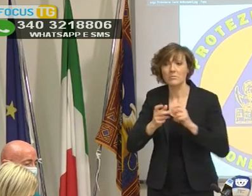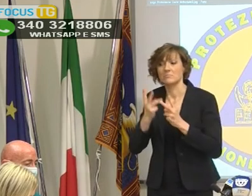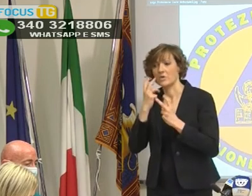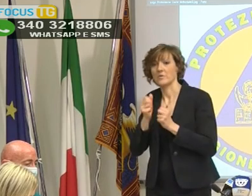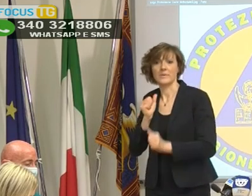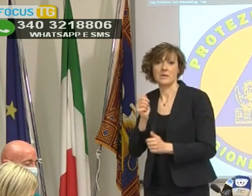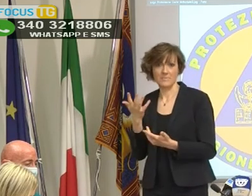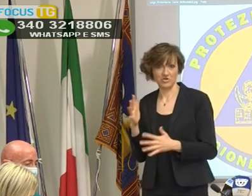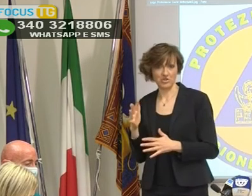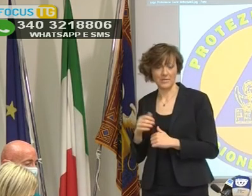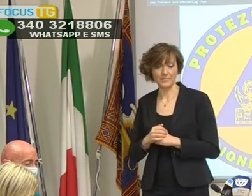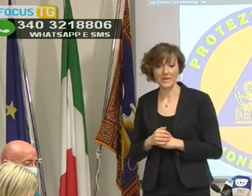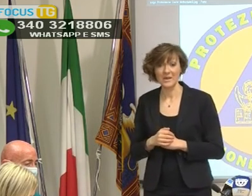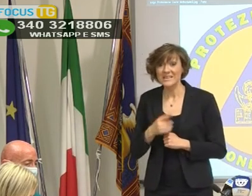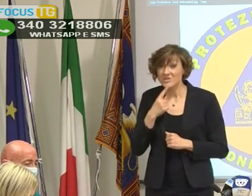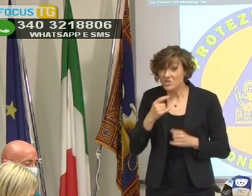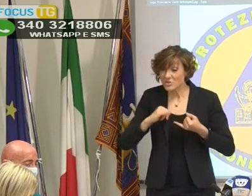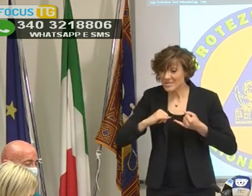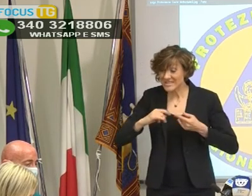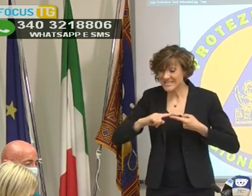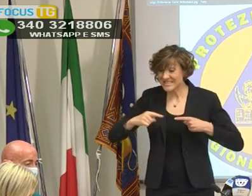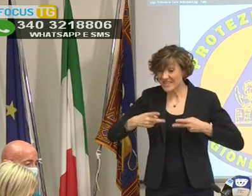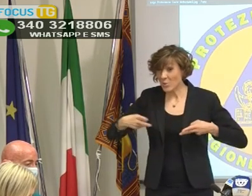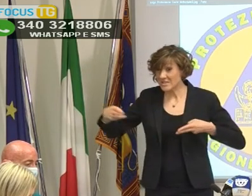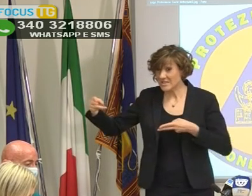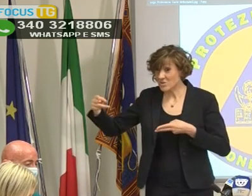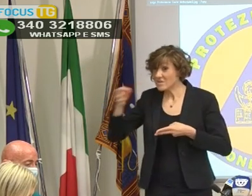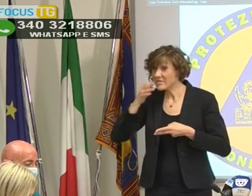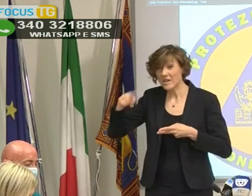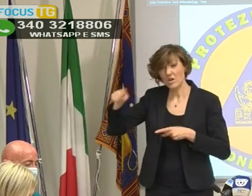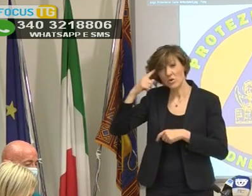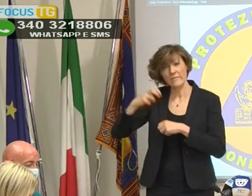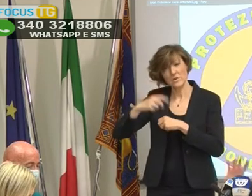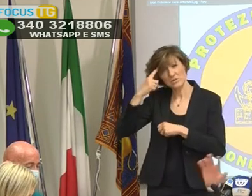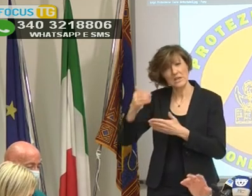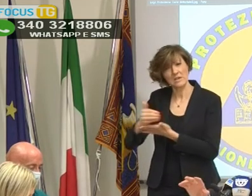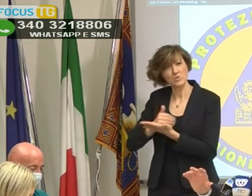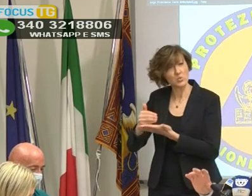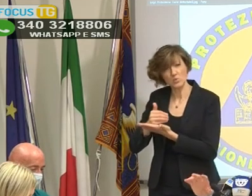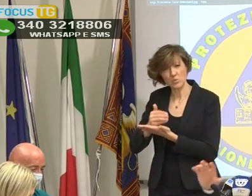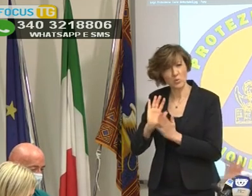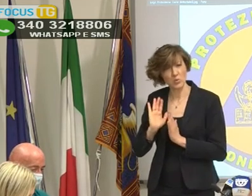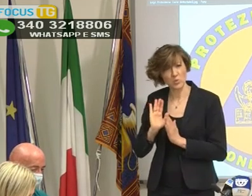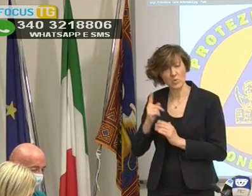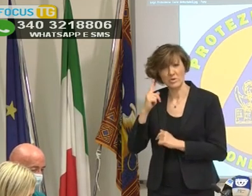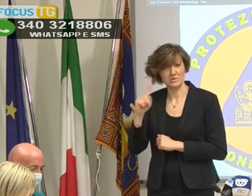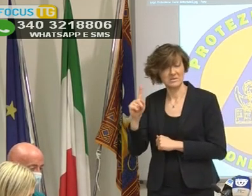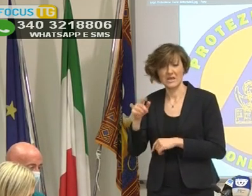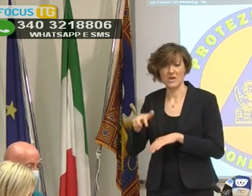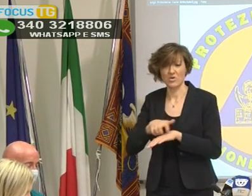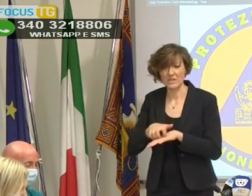Qui stiamo parlando di sequenziazione, quindi sanno tutto del virus, se ti fa venire l'orticaria, mal di gola,